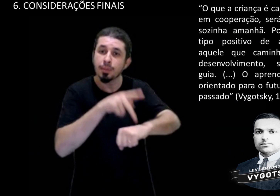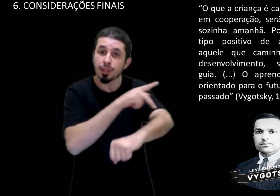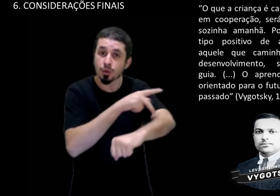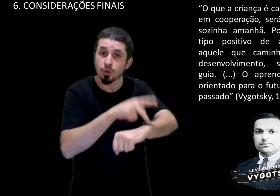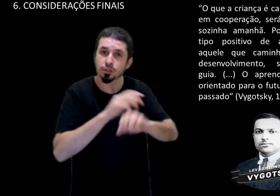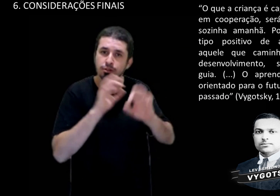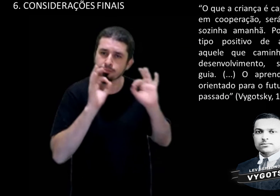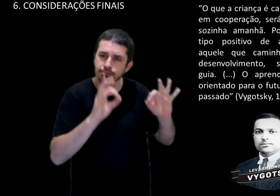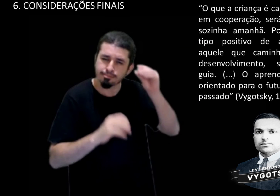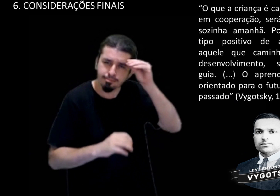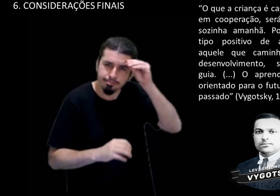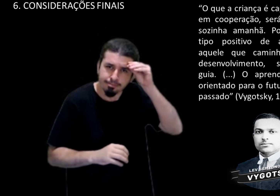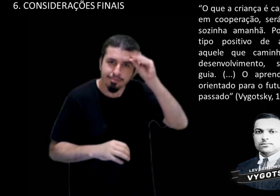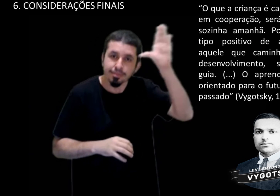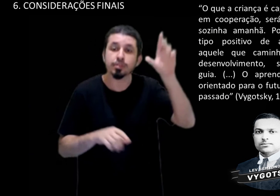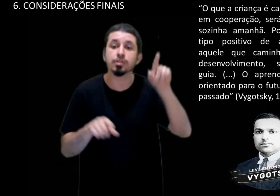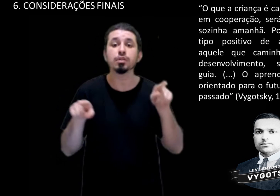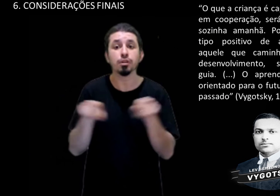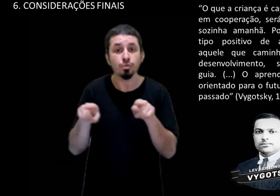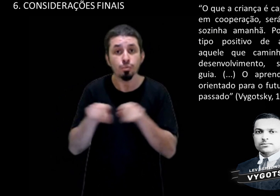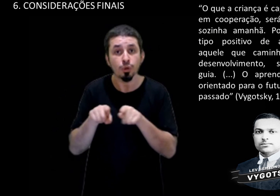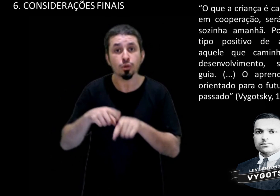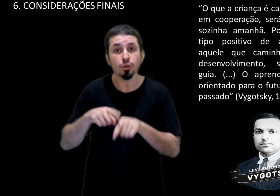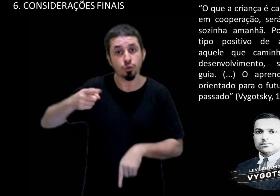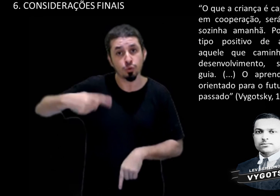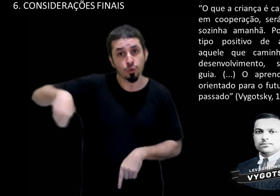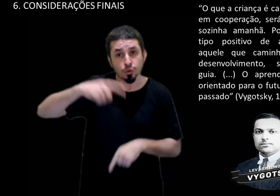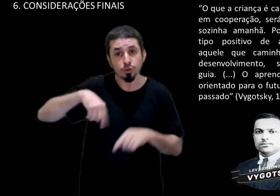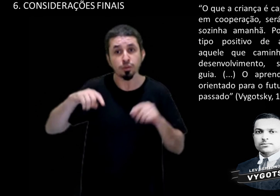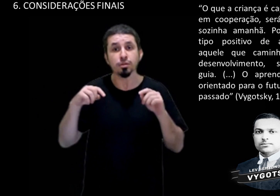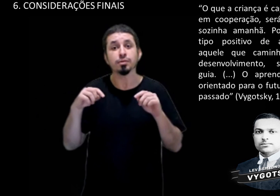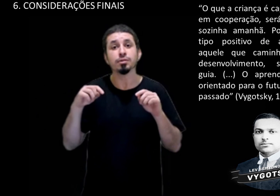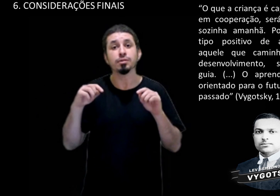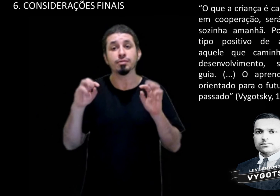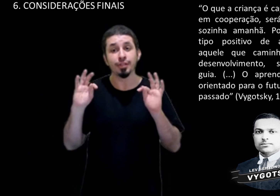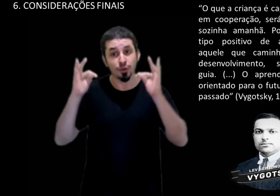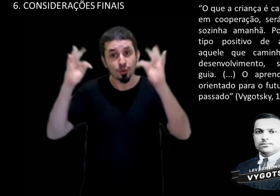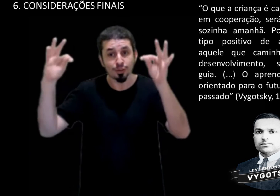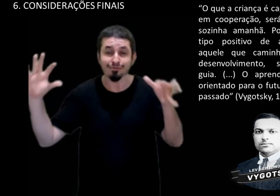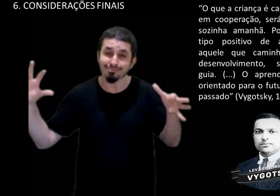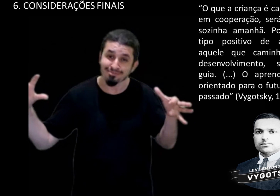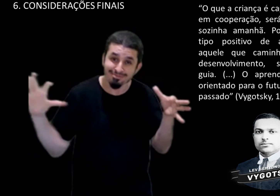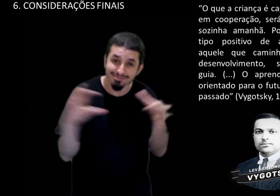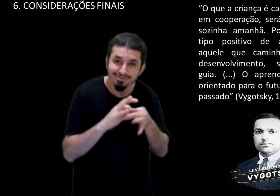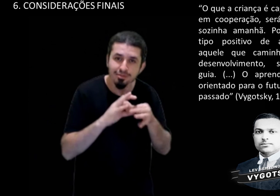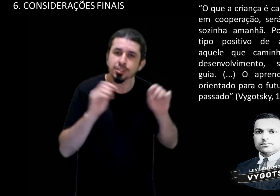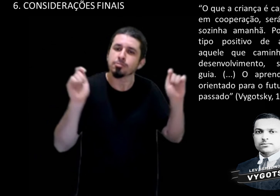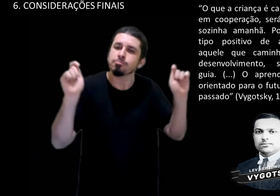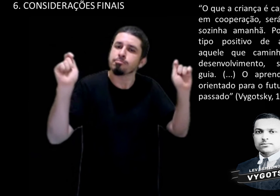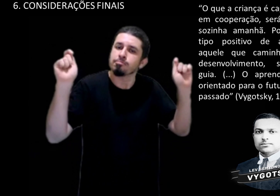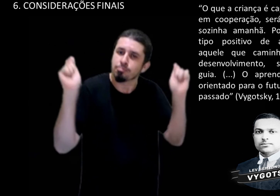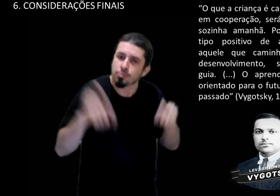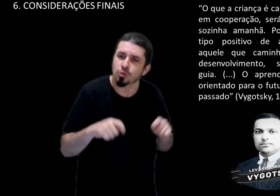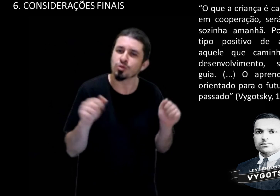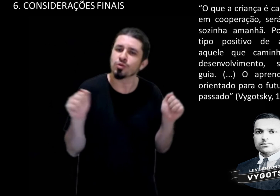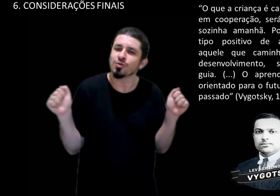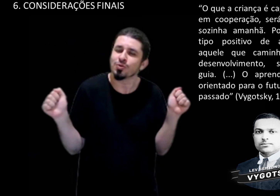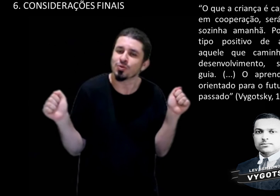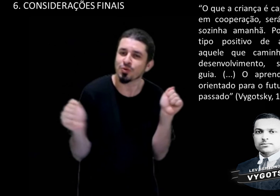no domínio das pedagogias que estimulem a construção efetiva de conhecimento, e ainda aliar o domínio